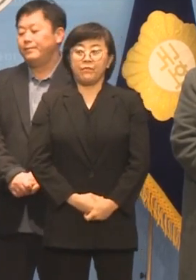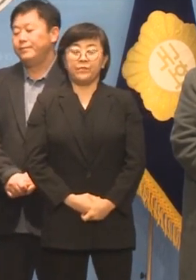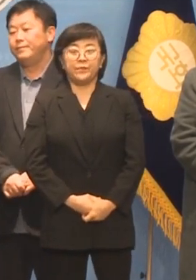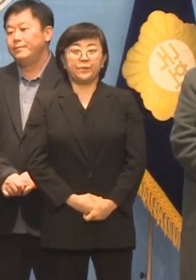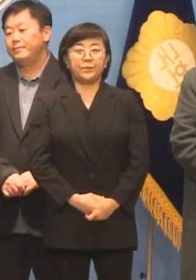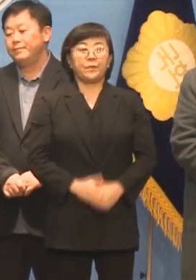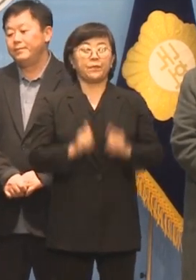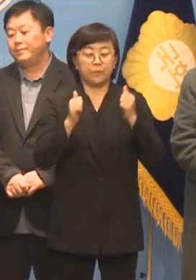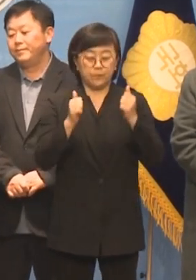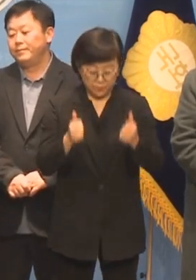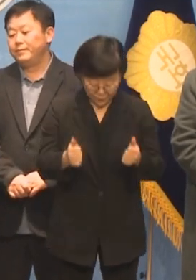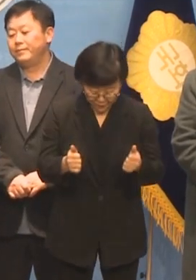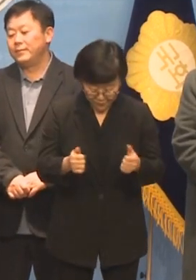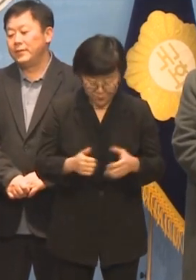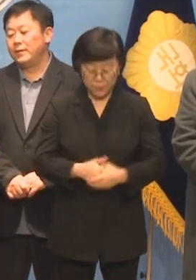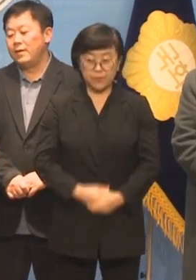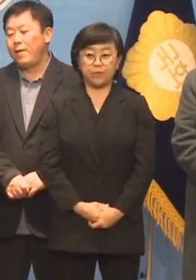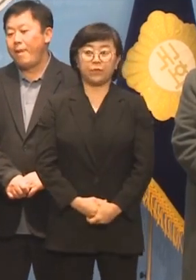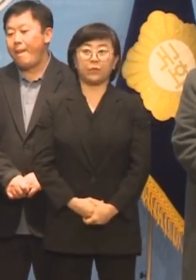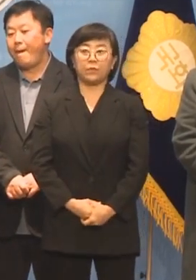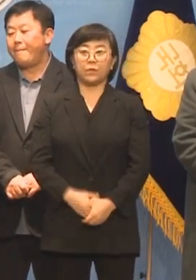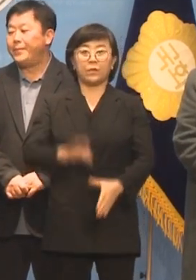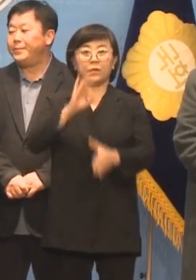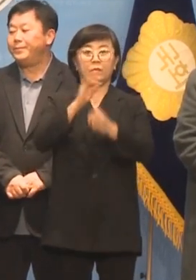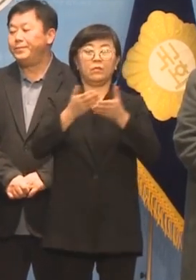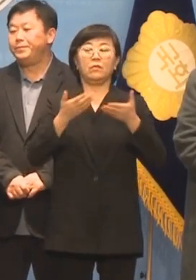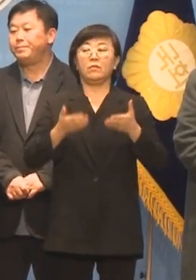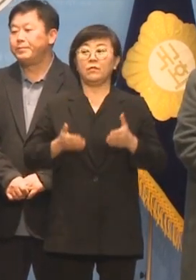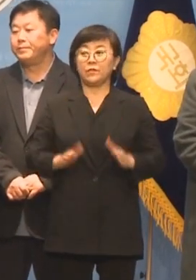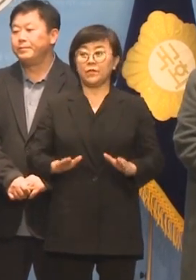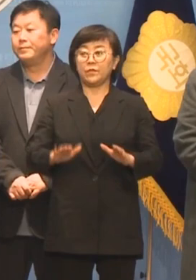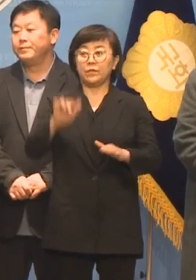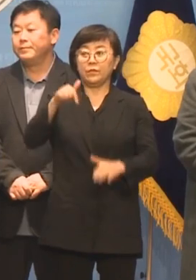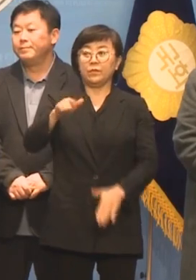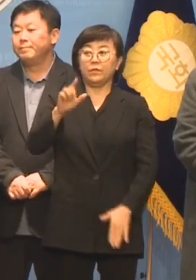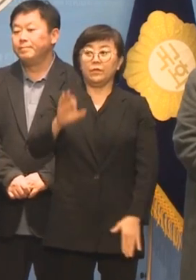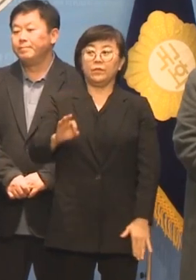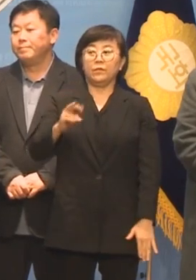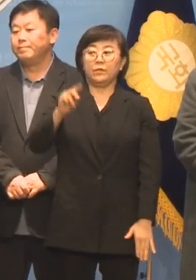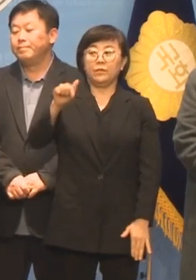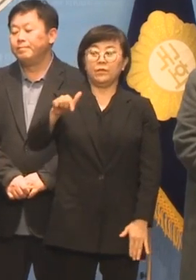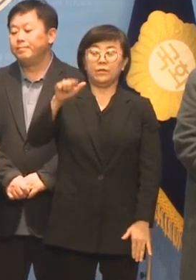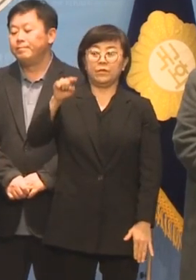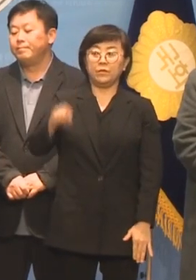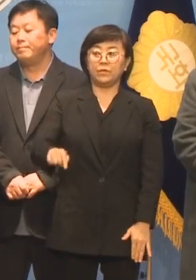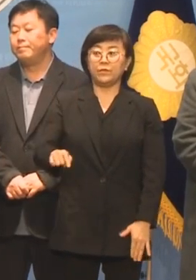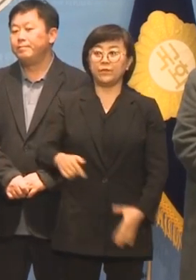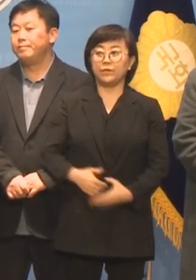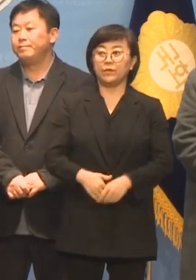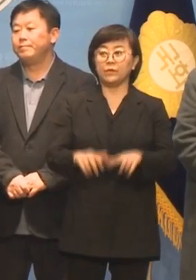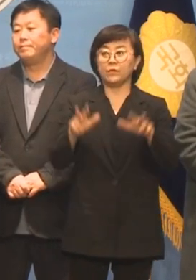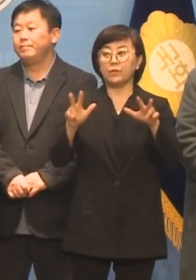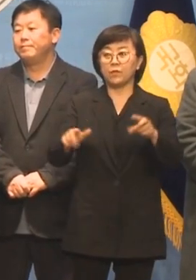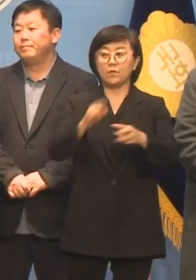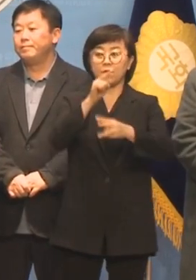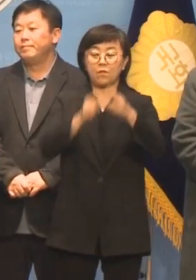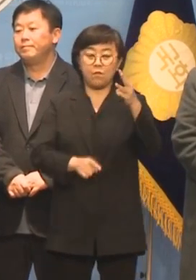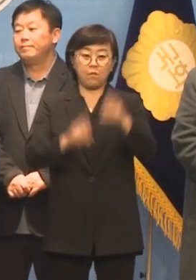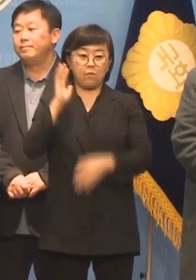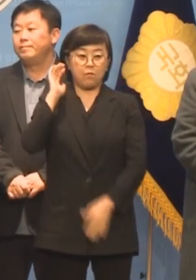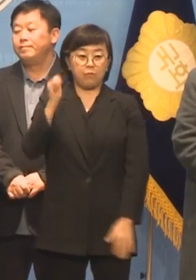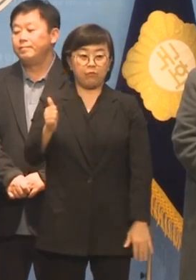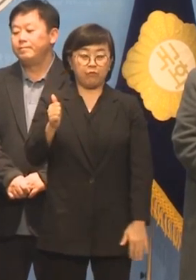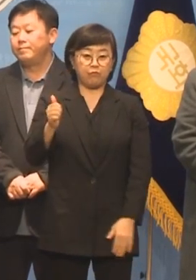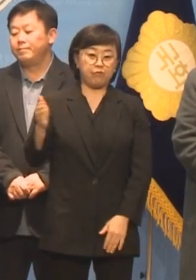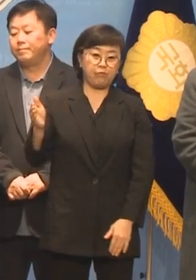예, 인사드리겠습니다. 안양시 만화구 출신 강덕구 의원입니다. 지금 윤석열